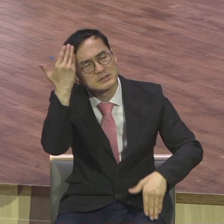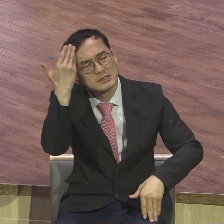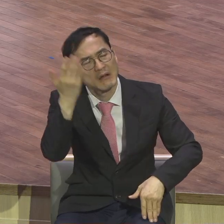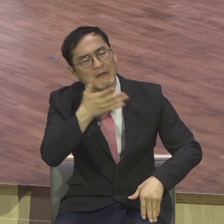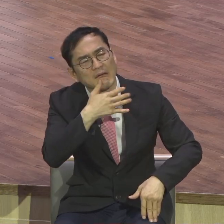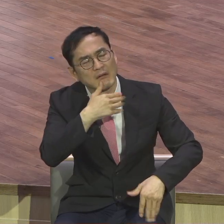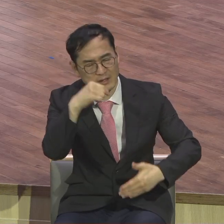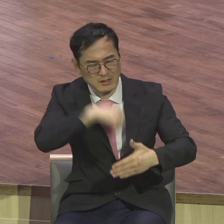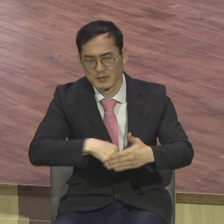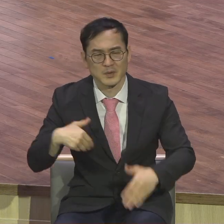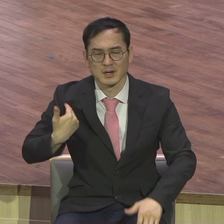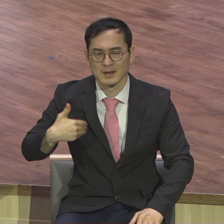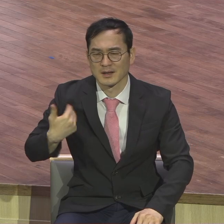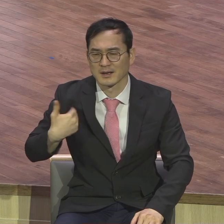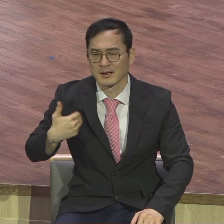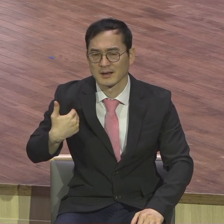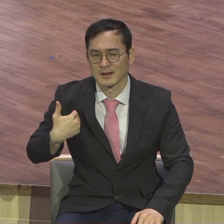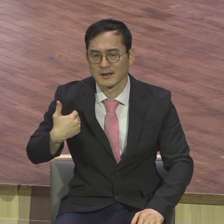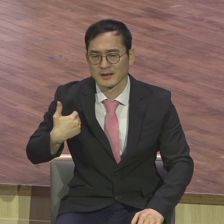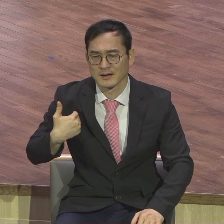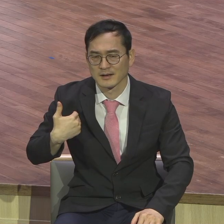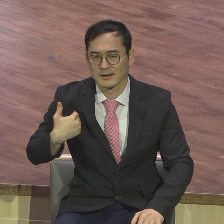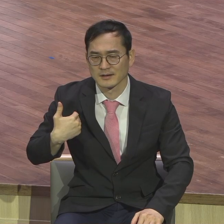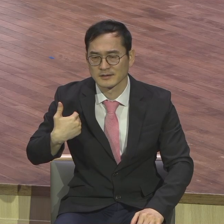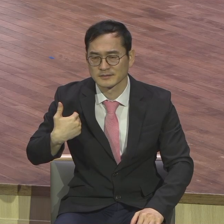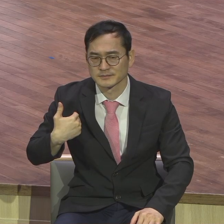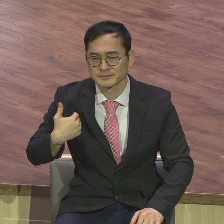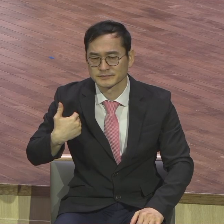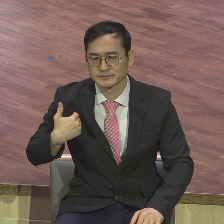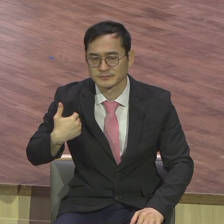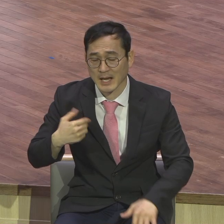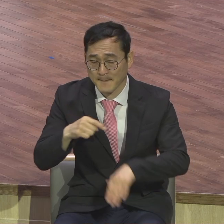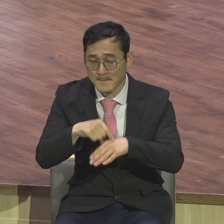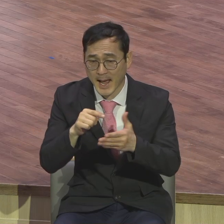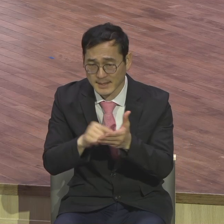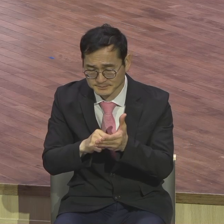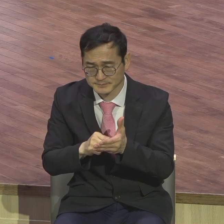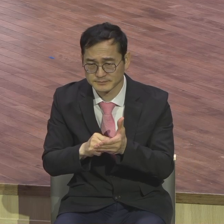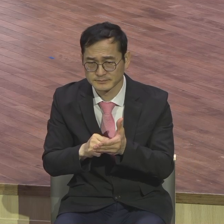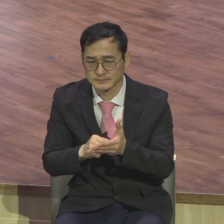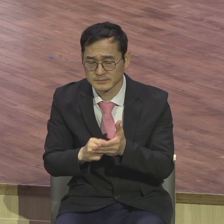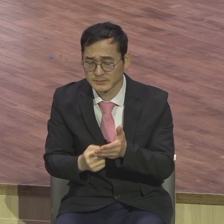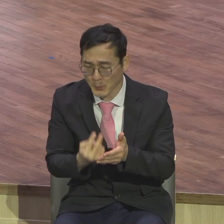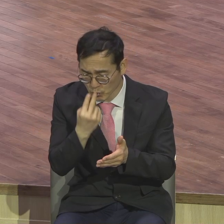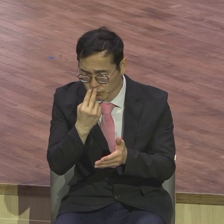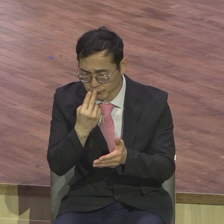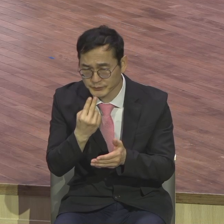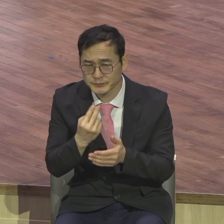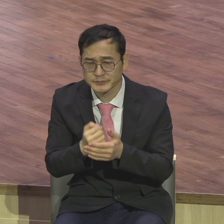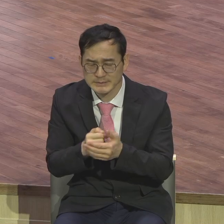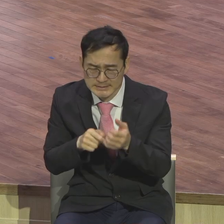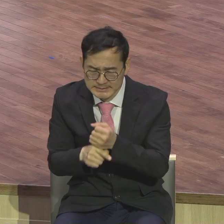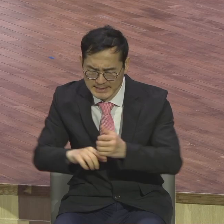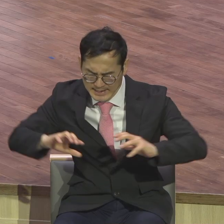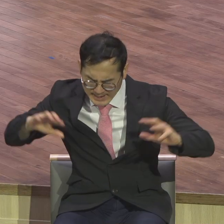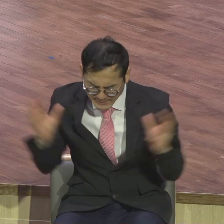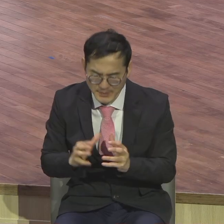본질. 마음을 다하고 목숨을 다하고 뜻을 다해 뭐요. 하나님을 사랑하는 것입니다.